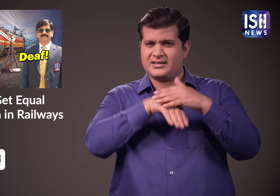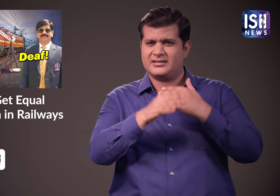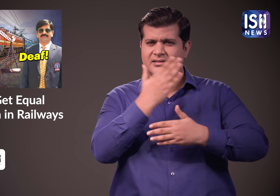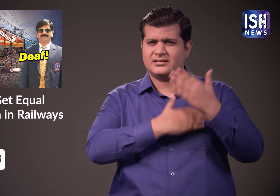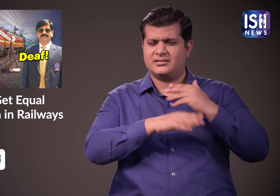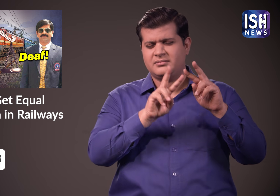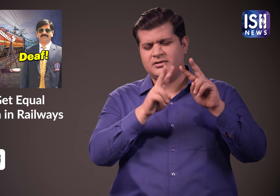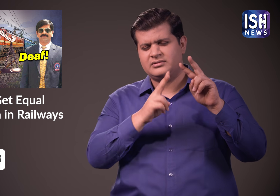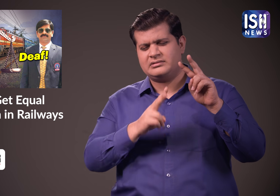दिव्यांताएं उलेखे थे,